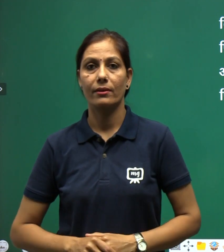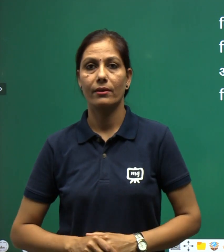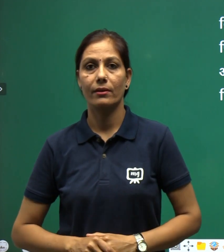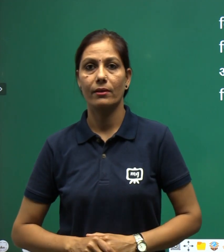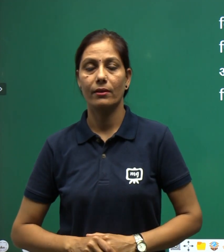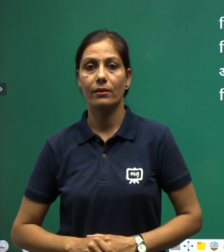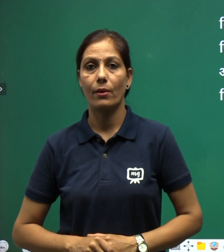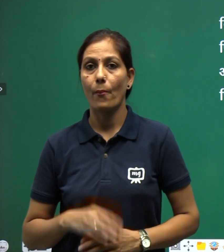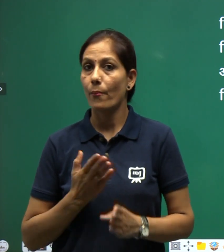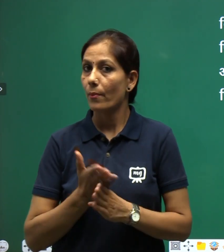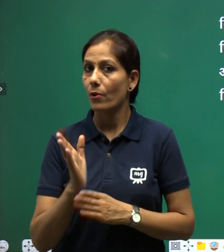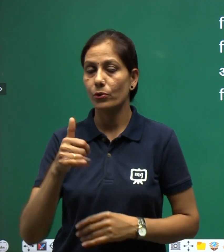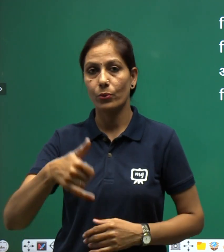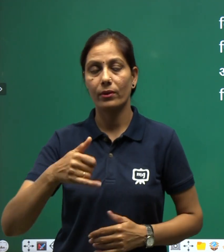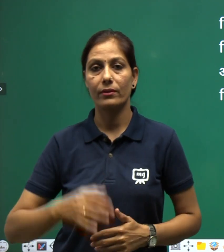प्रभावित होकर